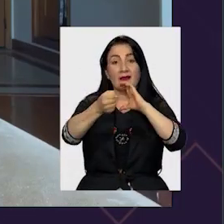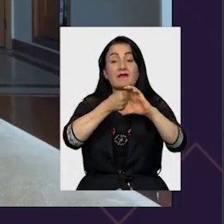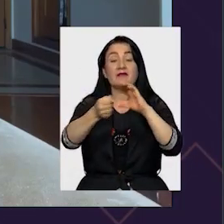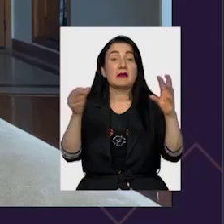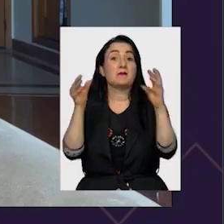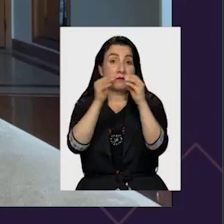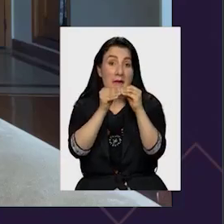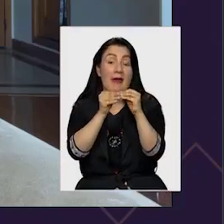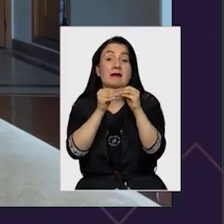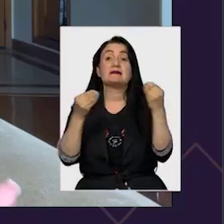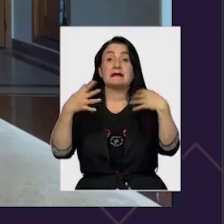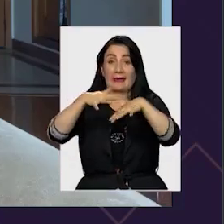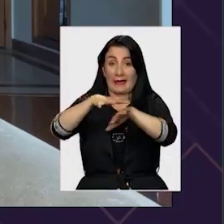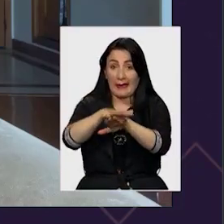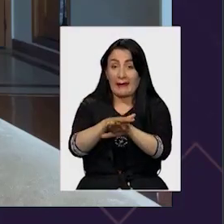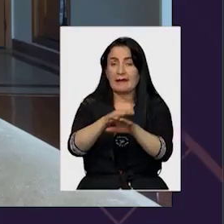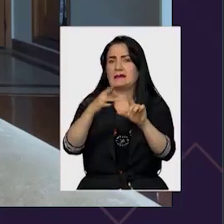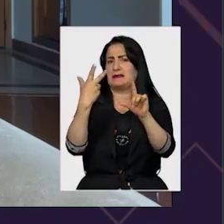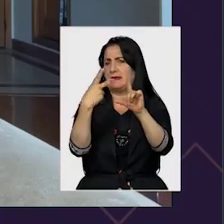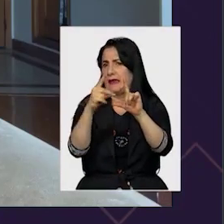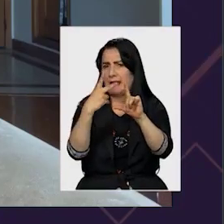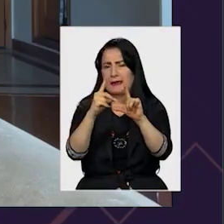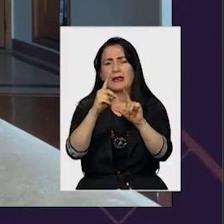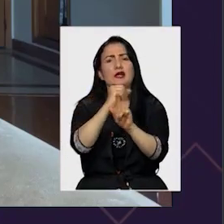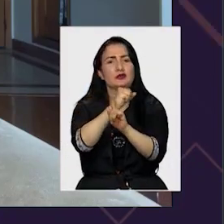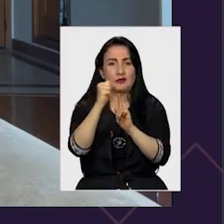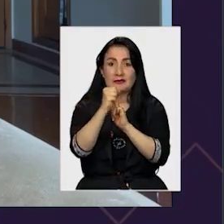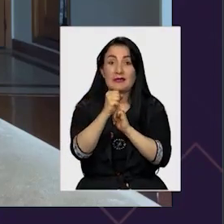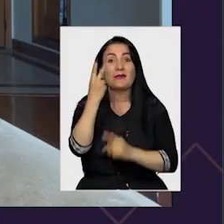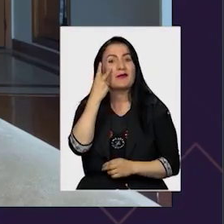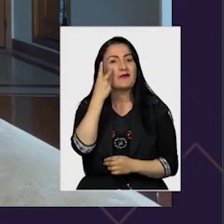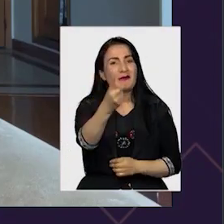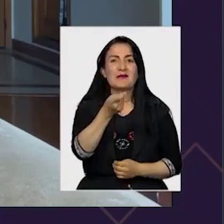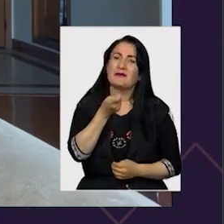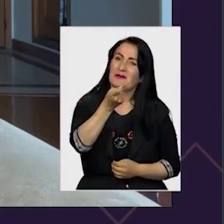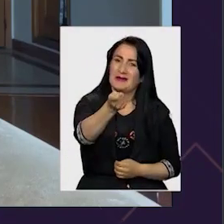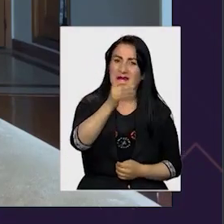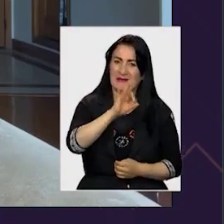de televisión y también por nuestras redes y plataformas